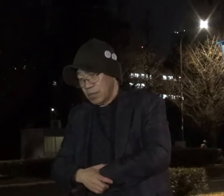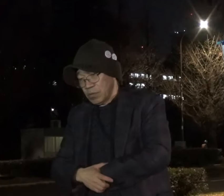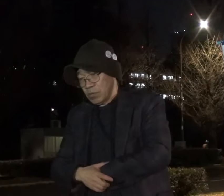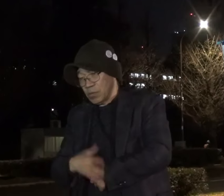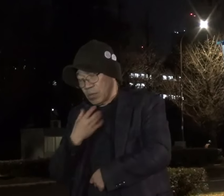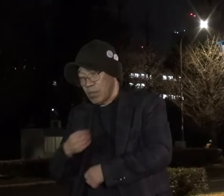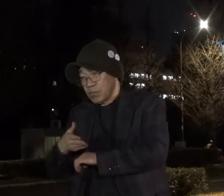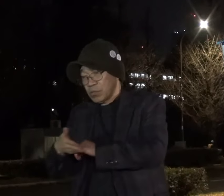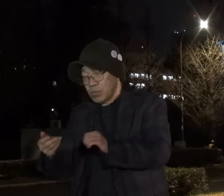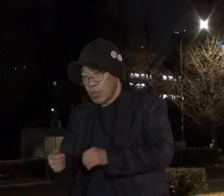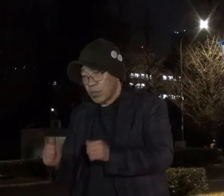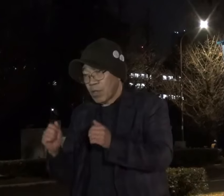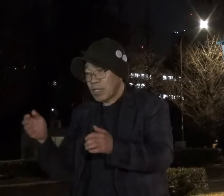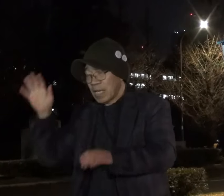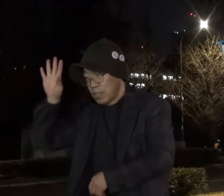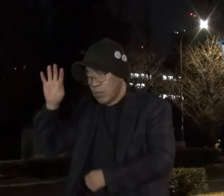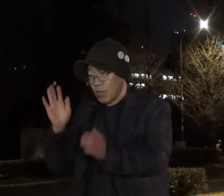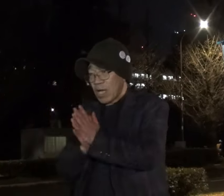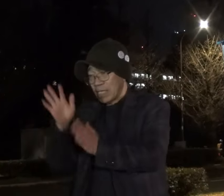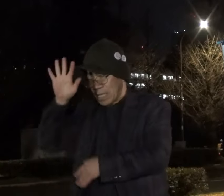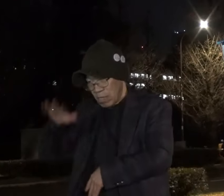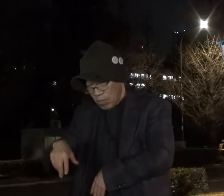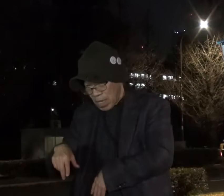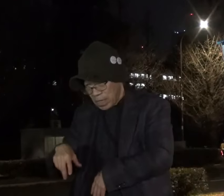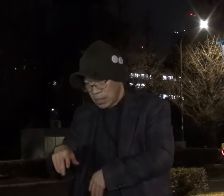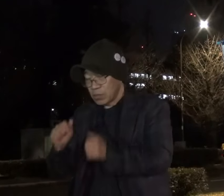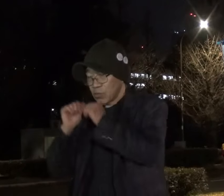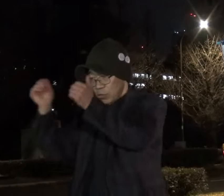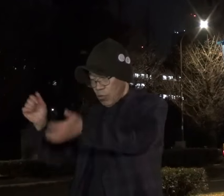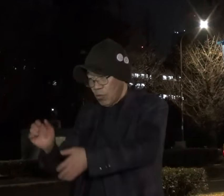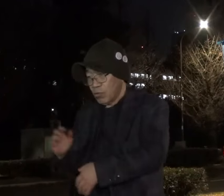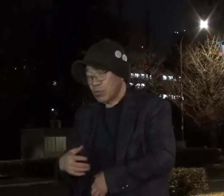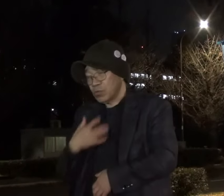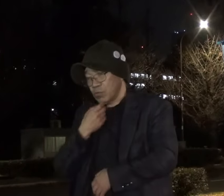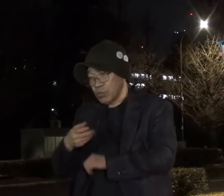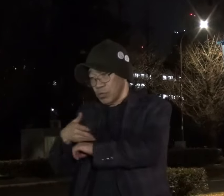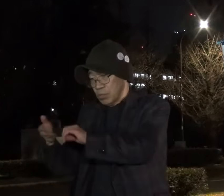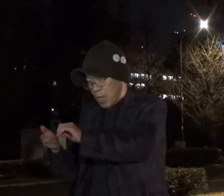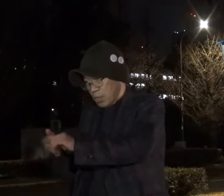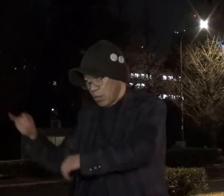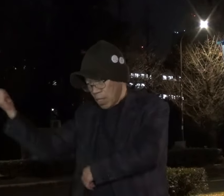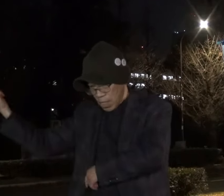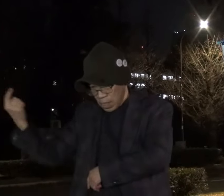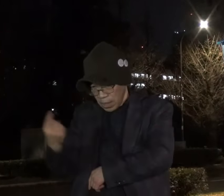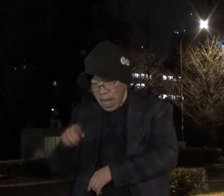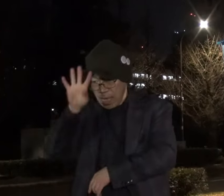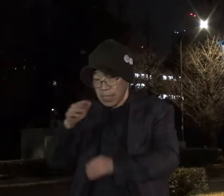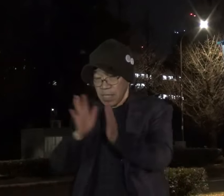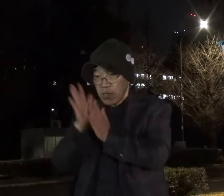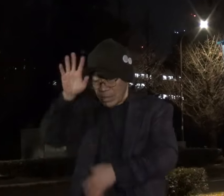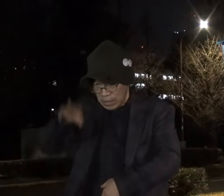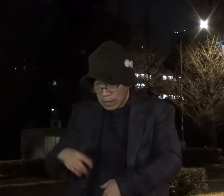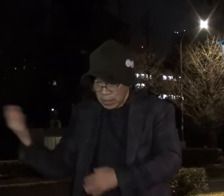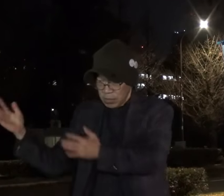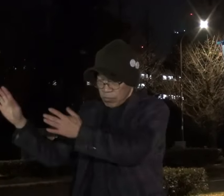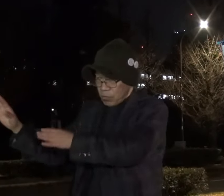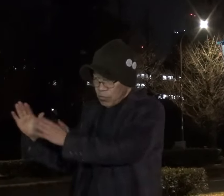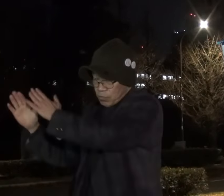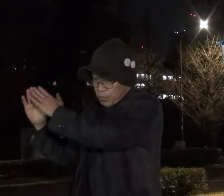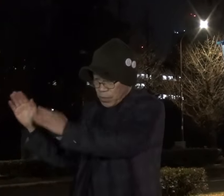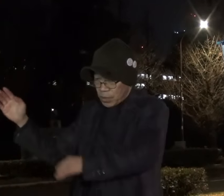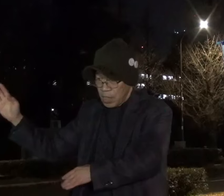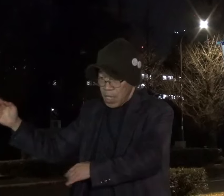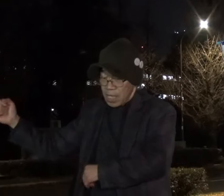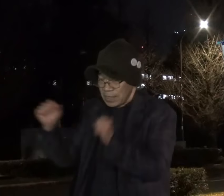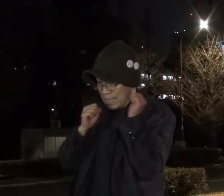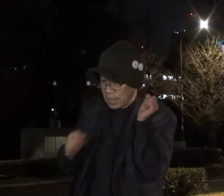原発神奈川訴訟、第一原発の事故で福島県から神奈川県内に避難された方たちが国、東電を相手取